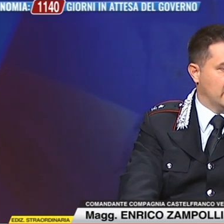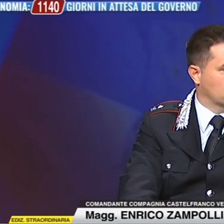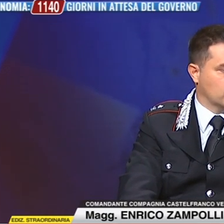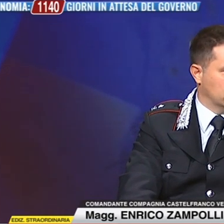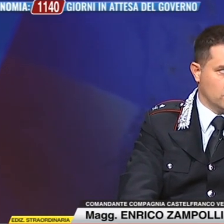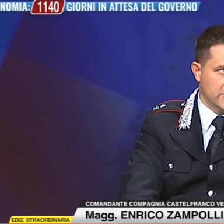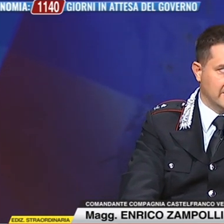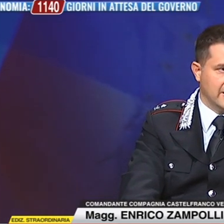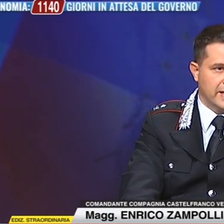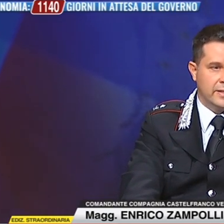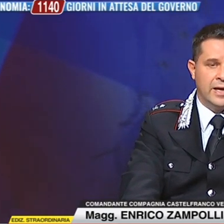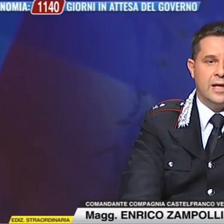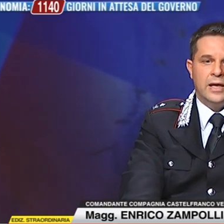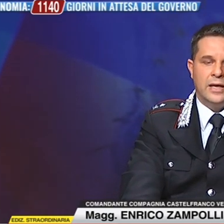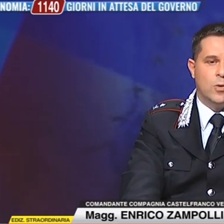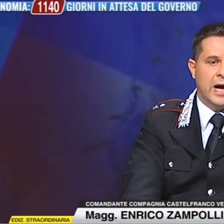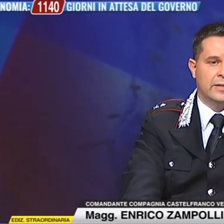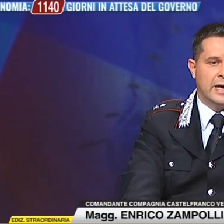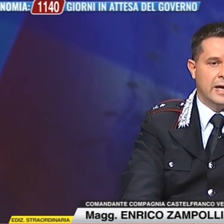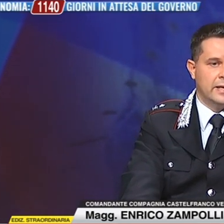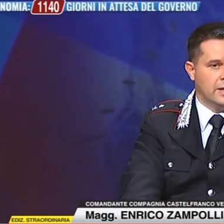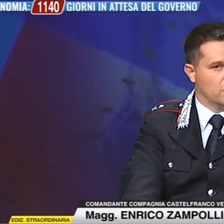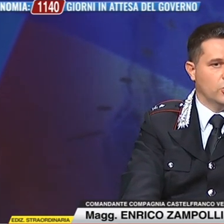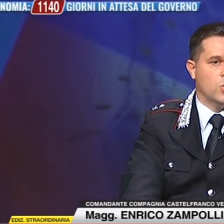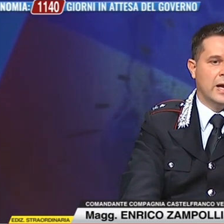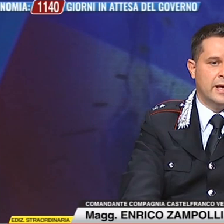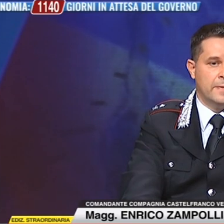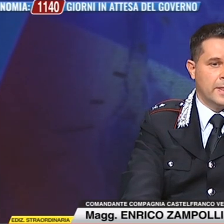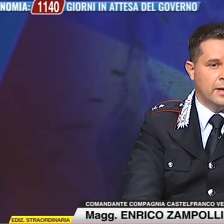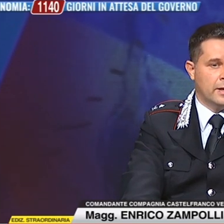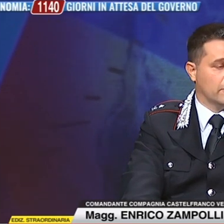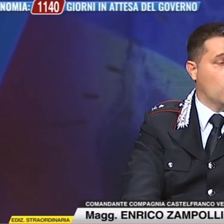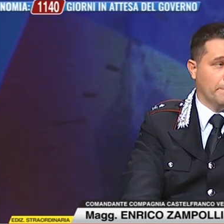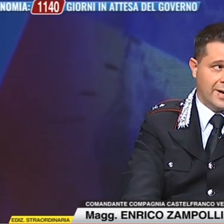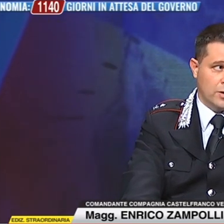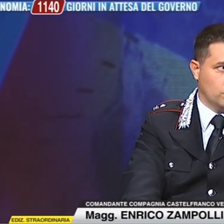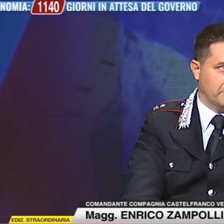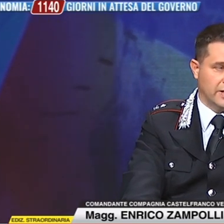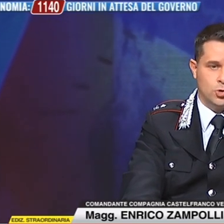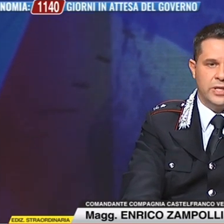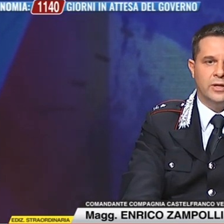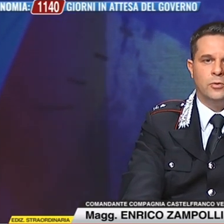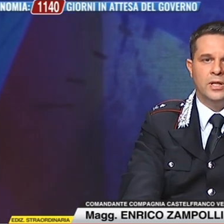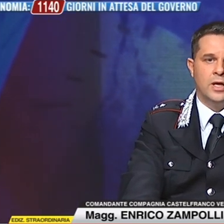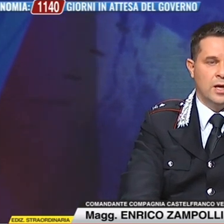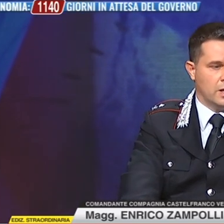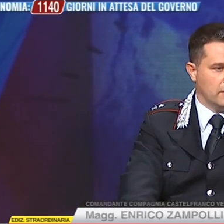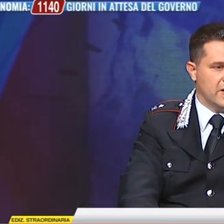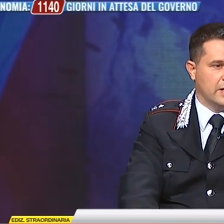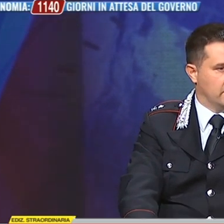truffa, quella cosiddetta diretta, che riguarda colui il quale compra un bene su internet,